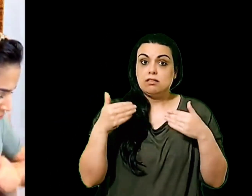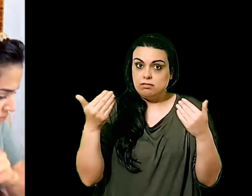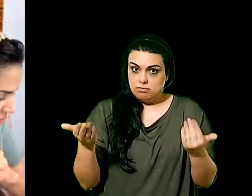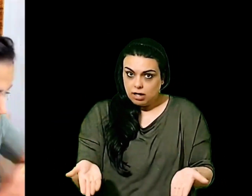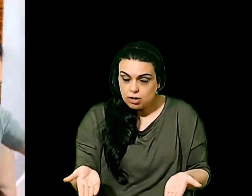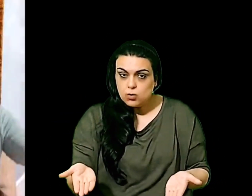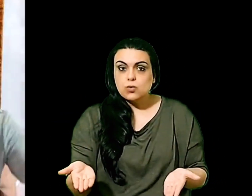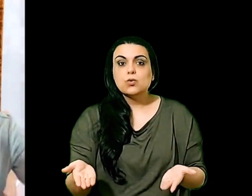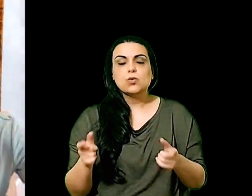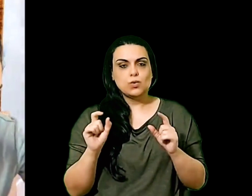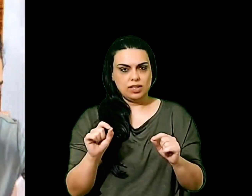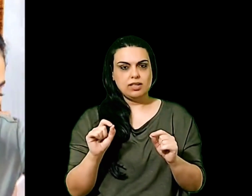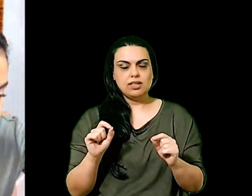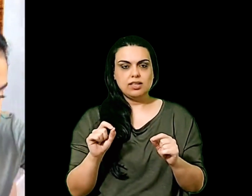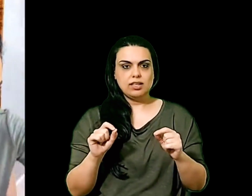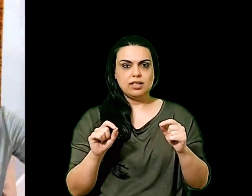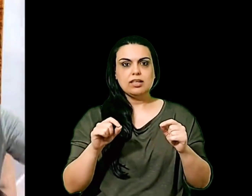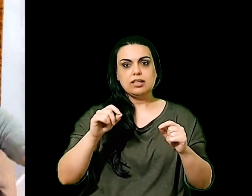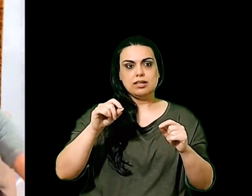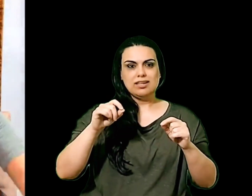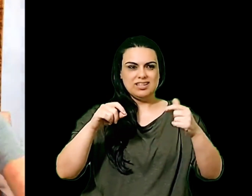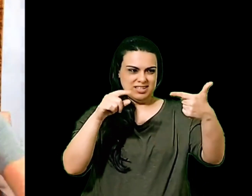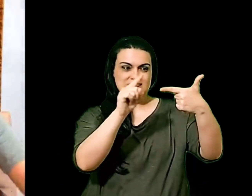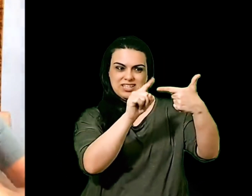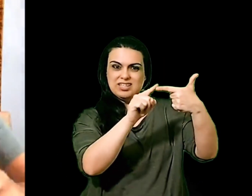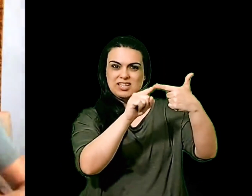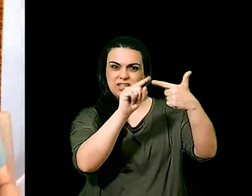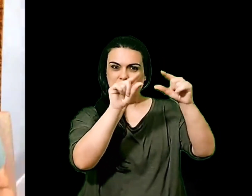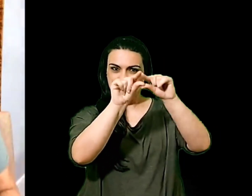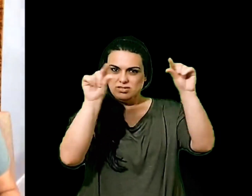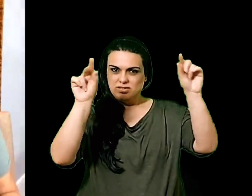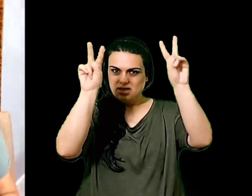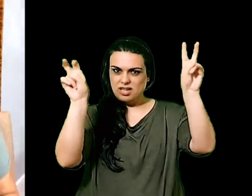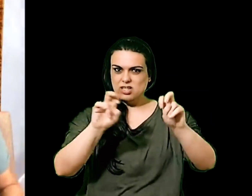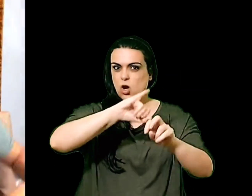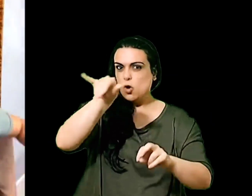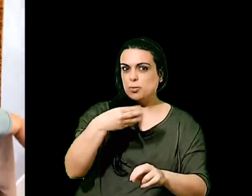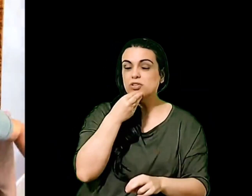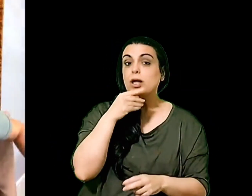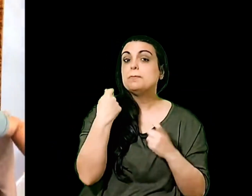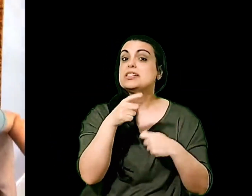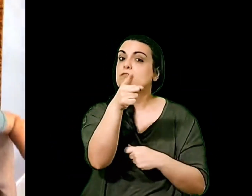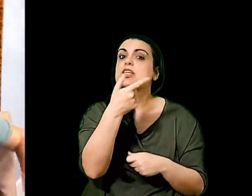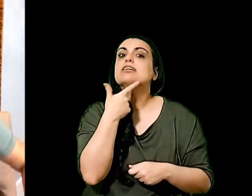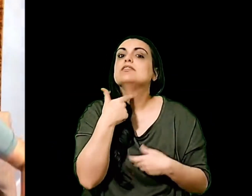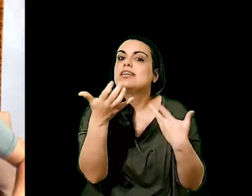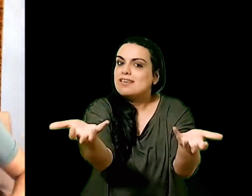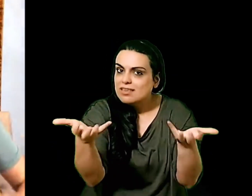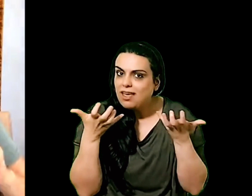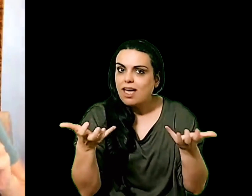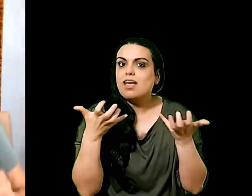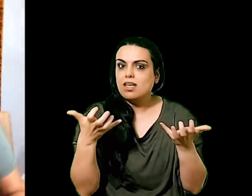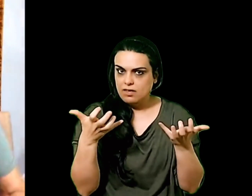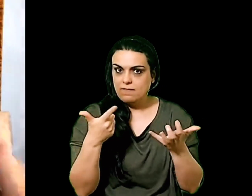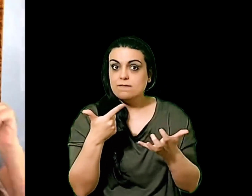vocês. Dentro disso, né, segundo ponto, tem que ter disposição. Oportunidade só é desfrutada por quem